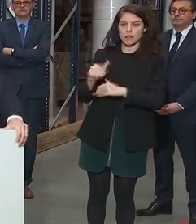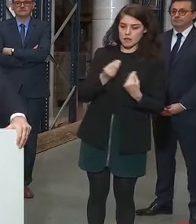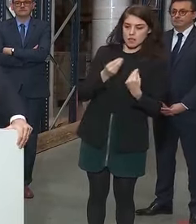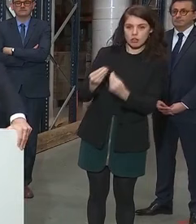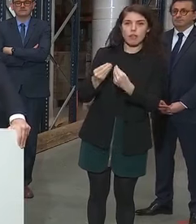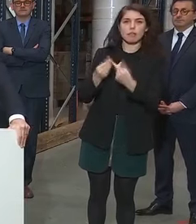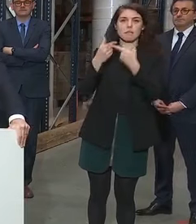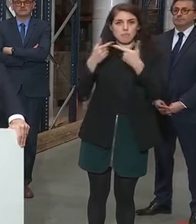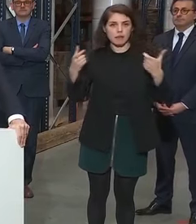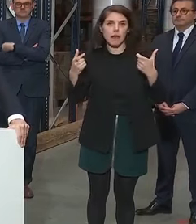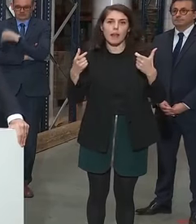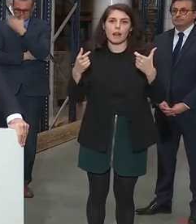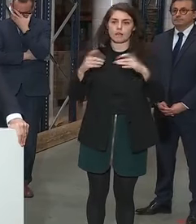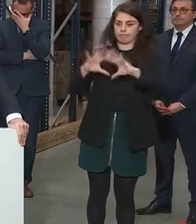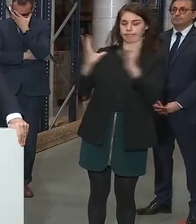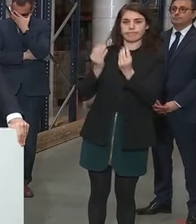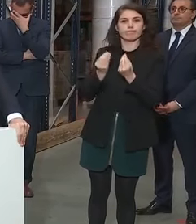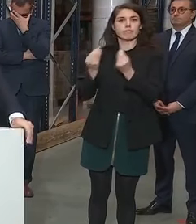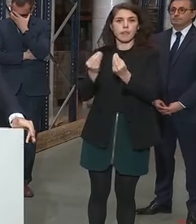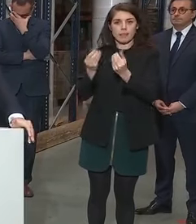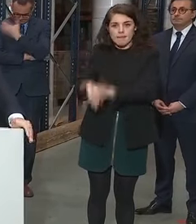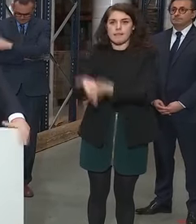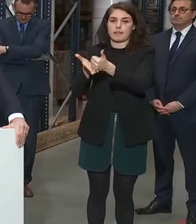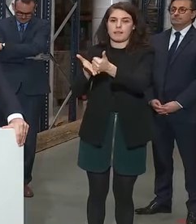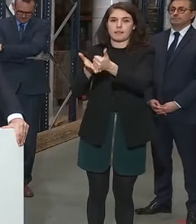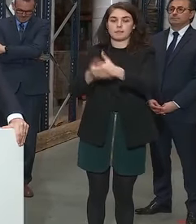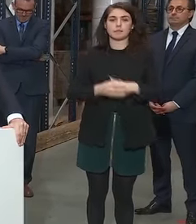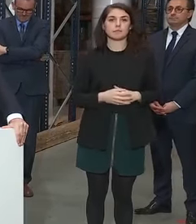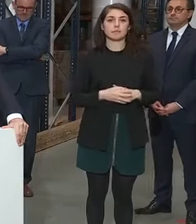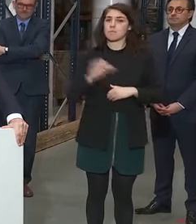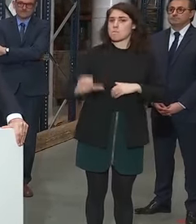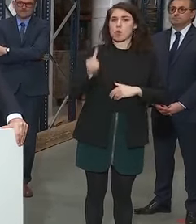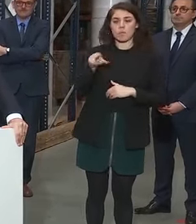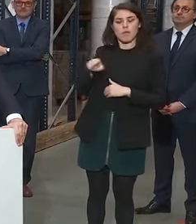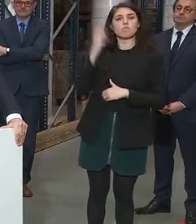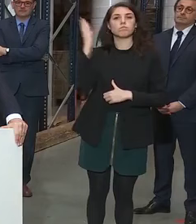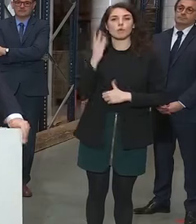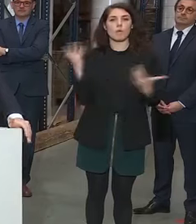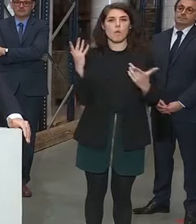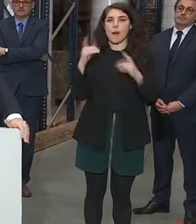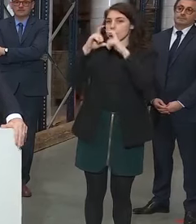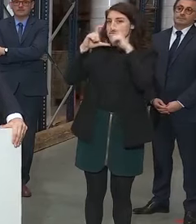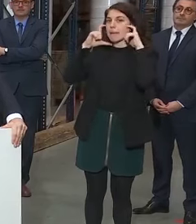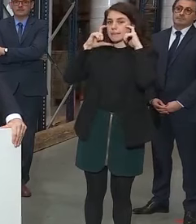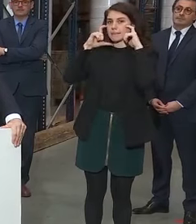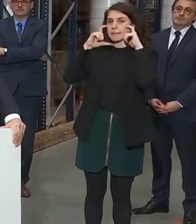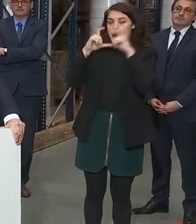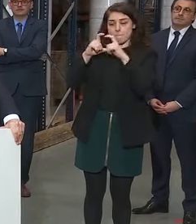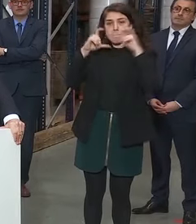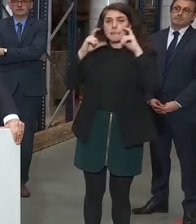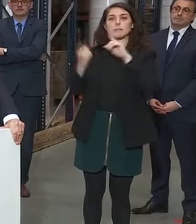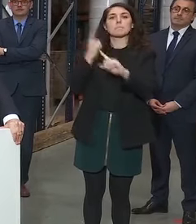capacité donc à les aider. Ce sont d'abord les masques. Les masques